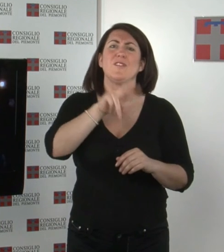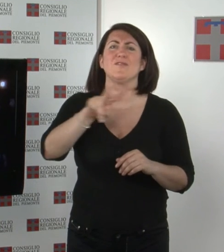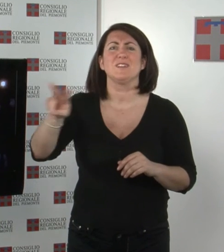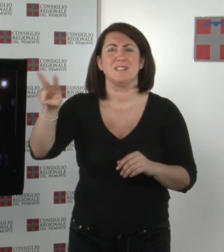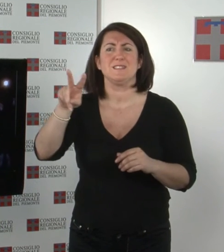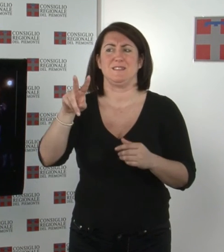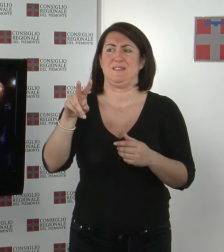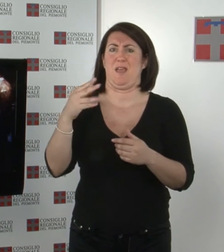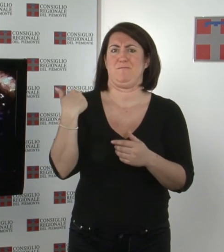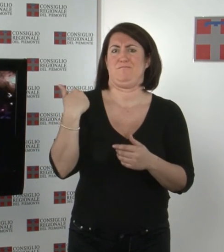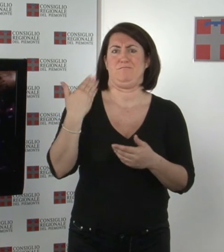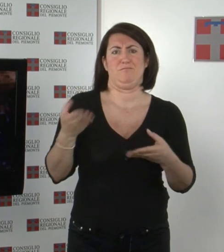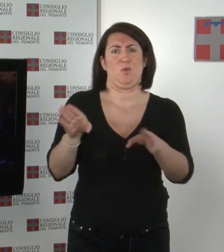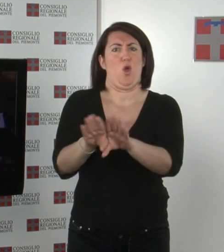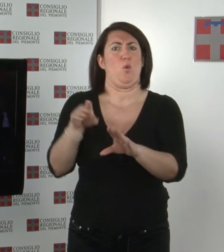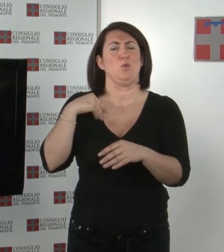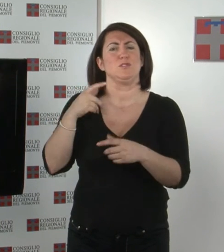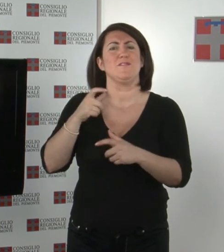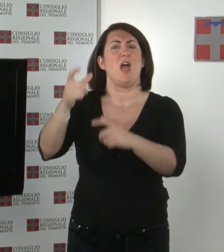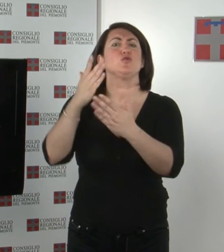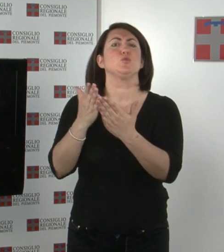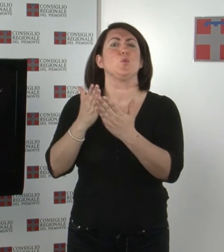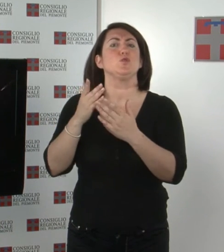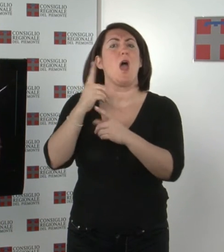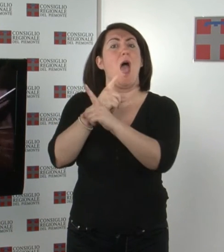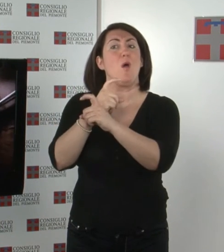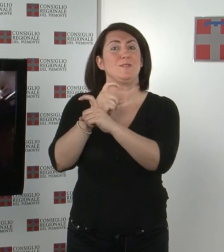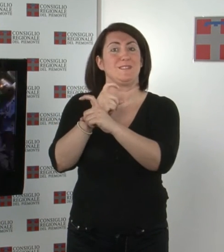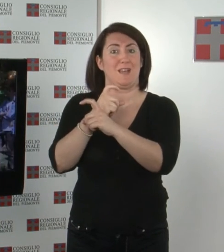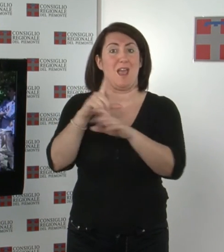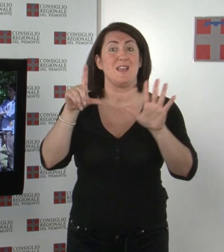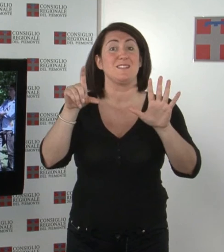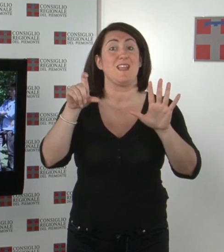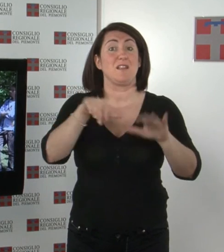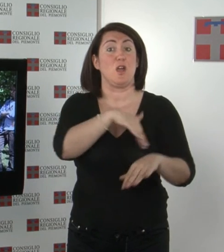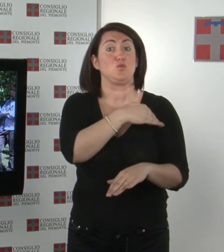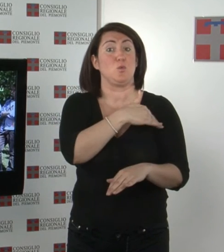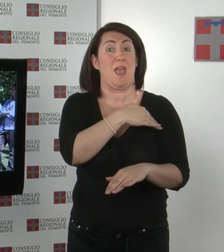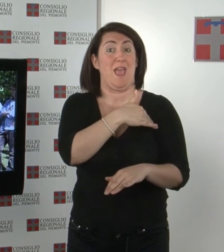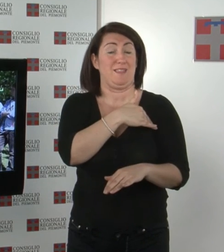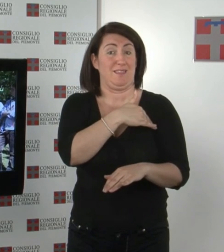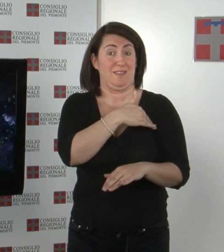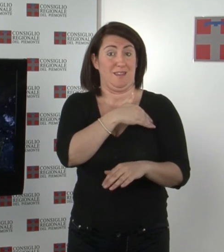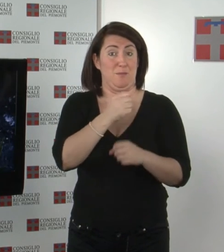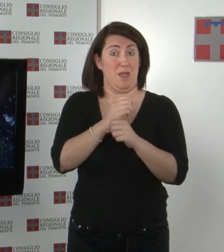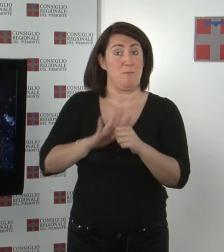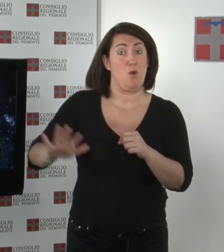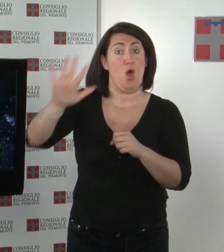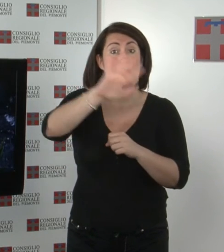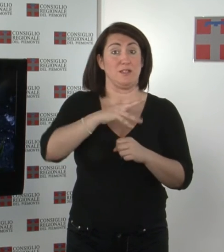Austria di 70 studenti di 12 istituti superiori del Piemonte. Dal 27 al 30 aprile le tappe principali sono state il